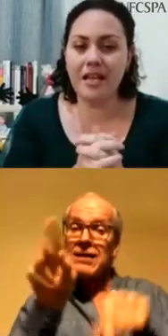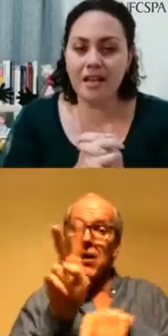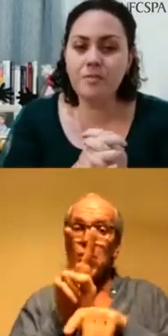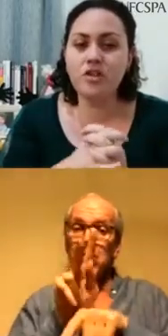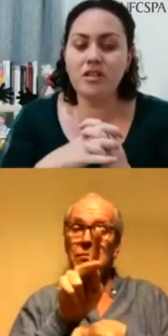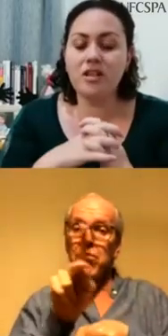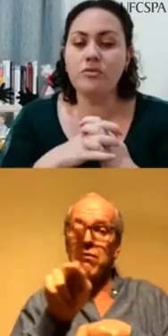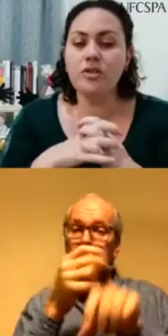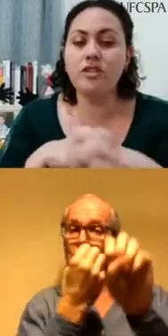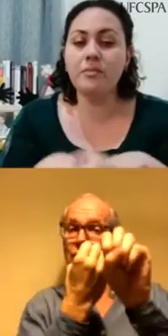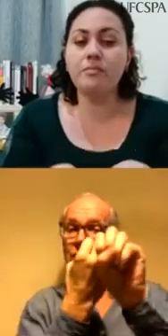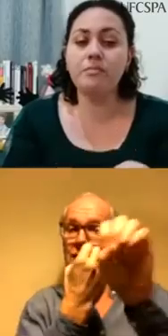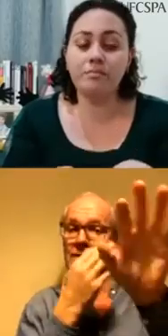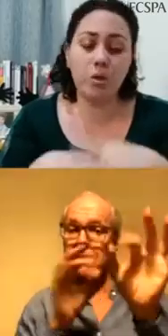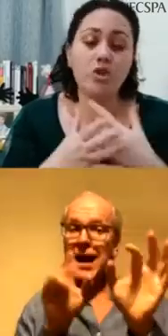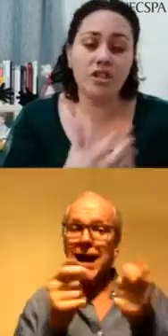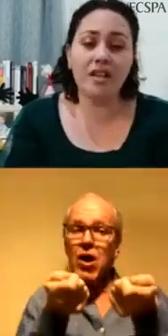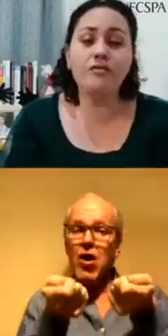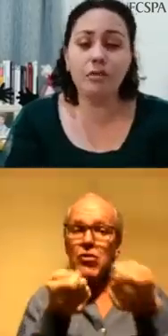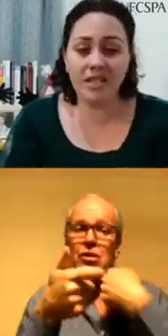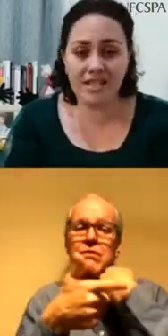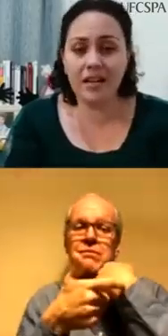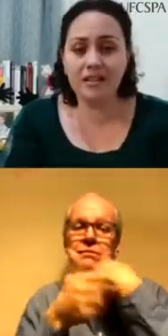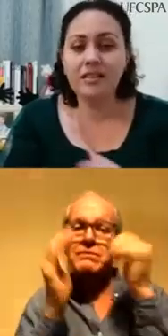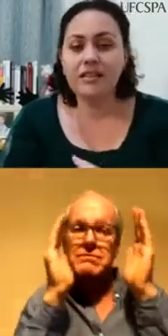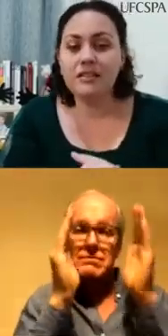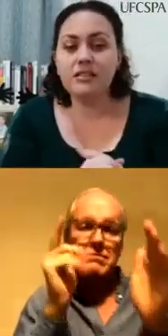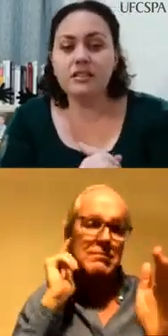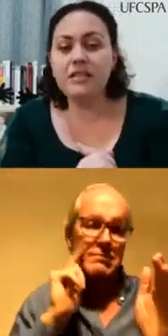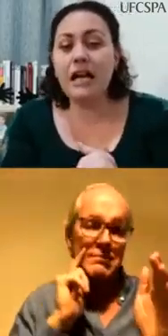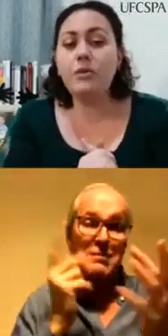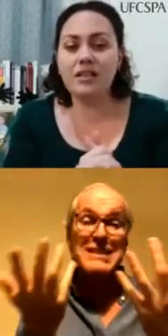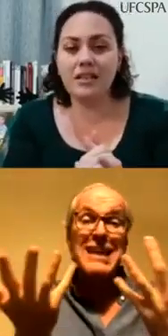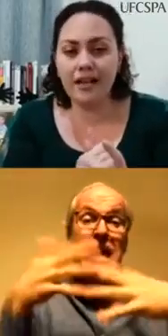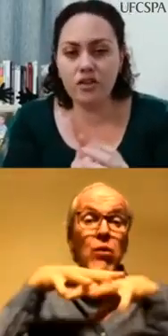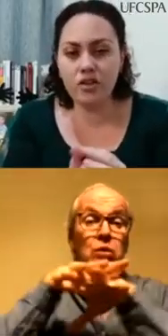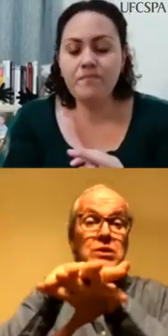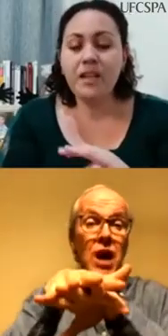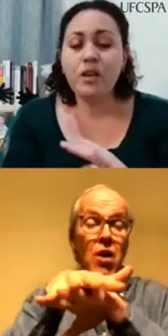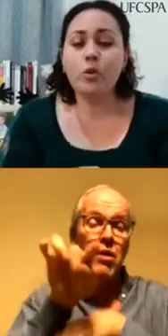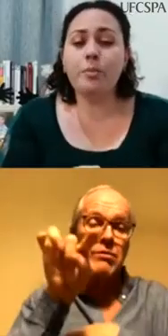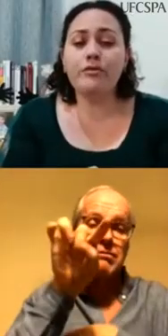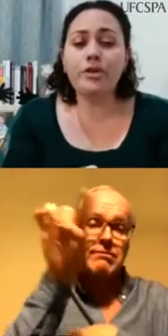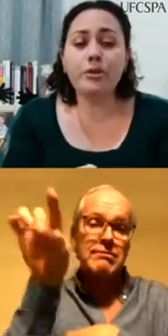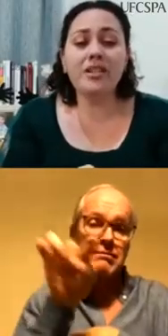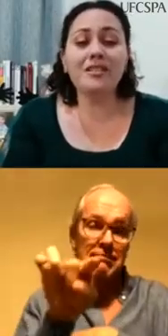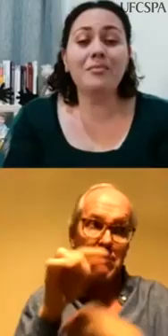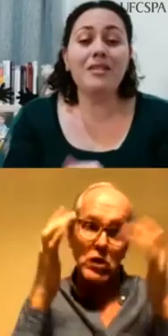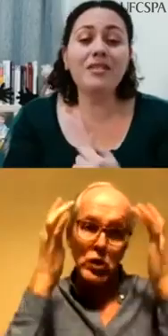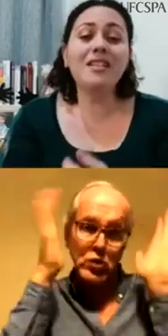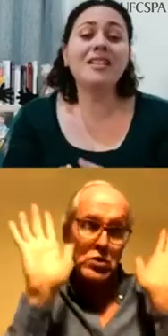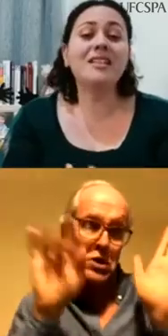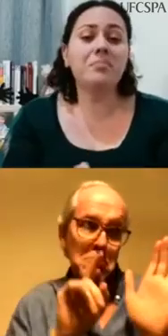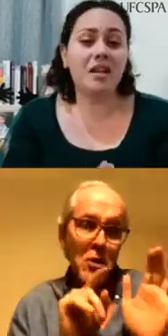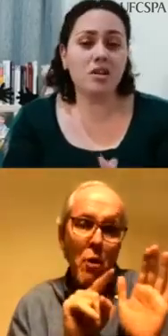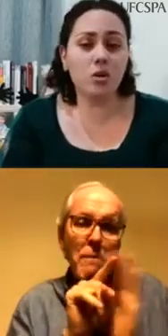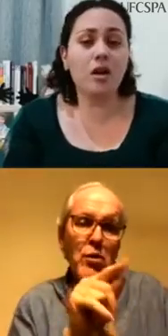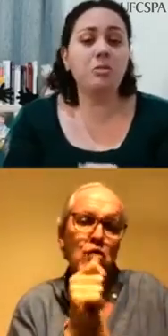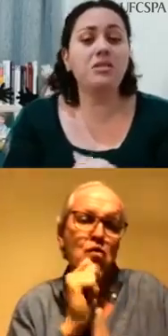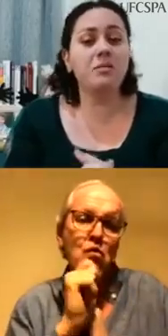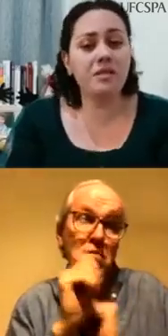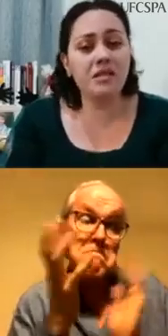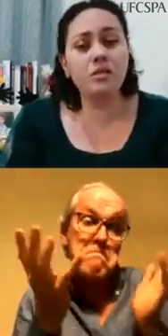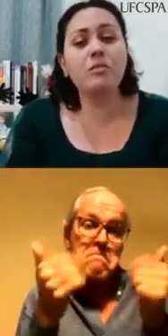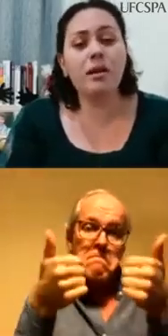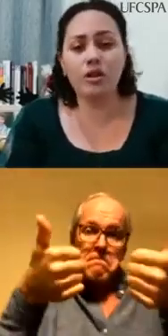esse intérprete, então isso pode até influenciar na qualidade. O professor ele também vai ter que adaptar a sua